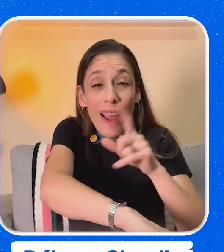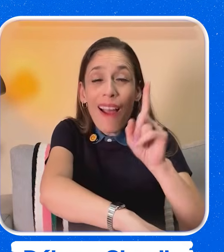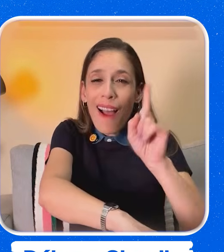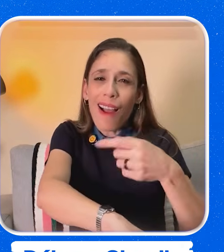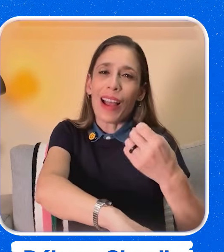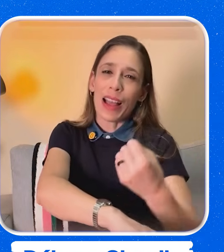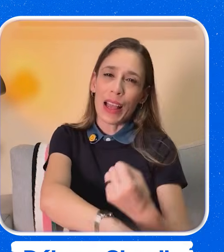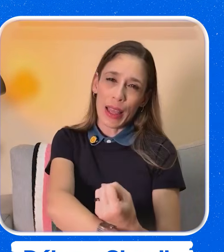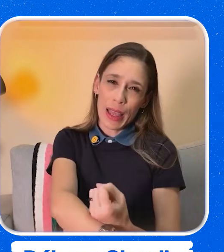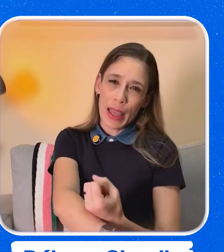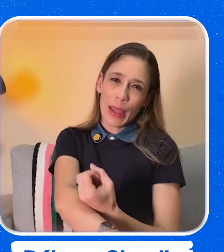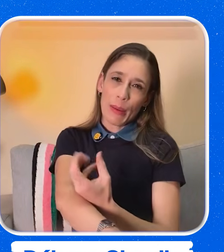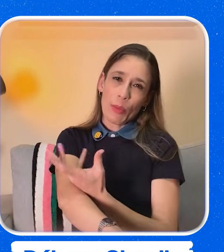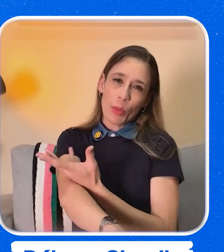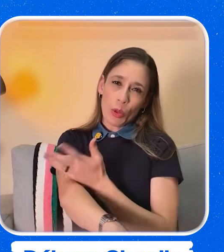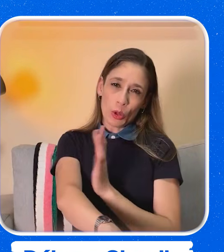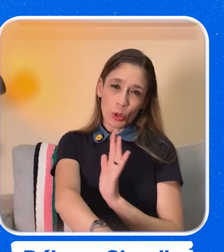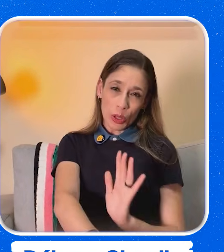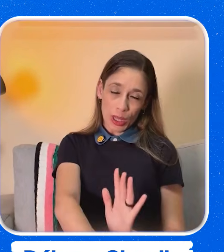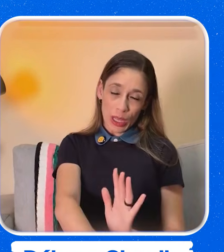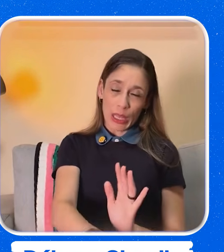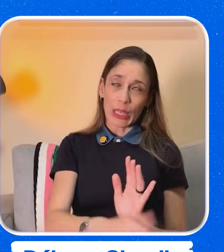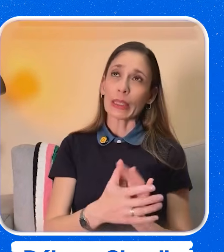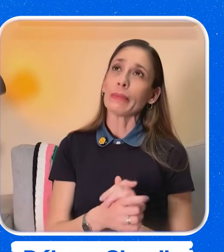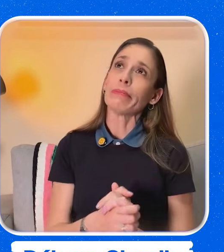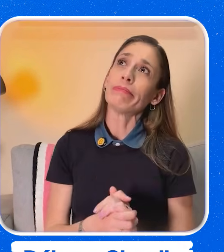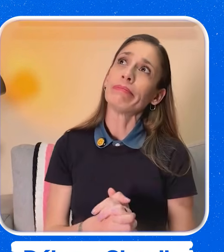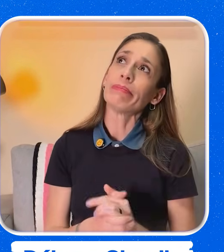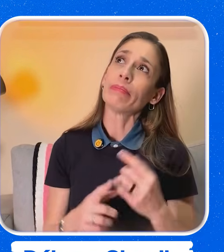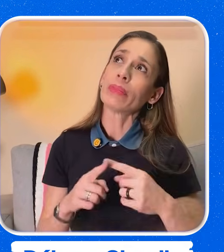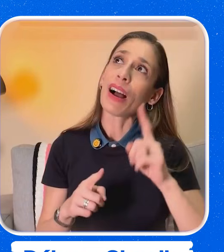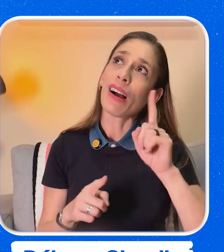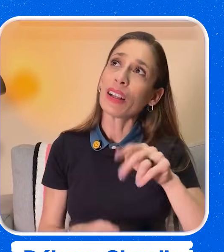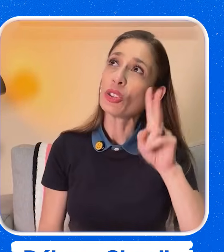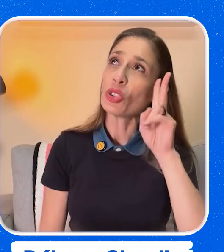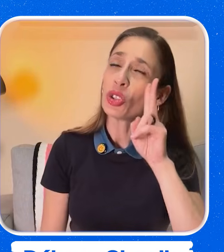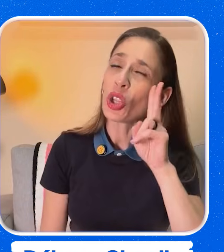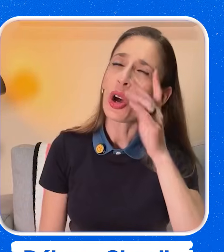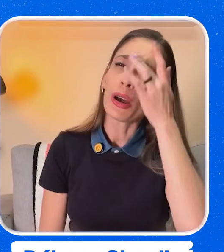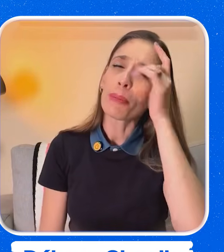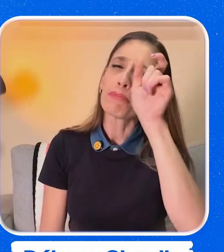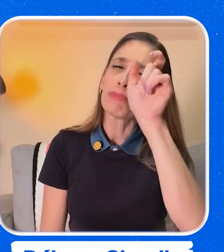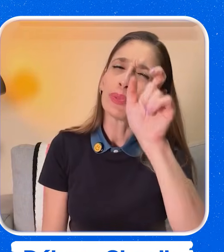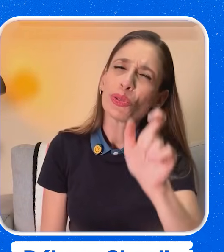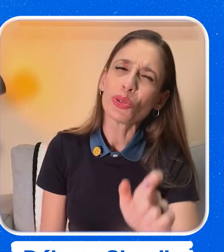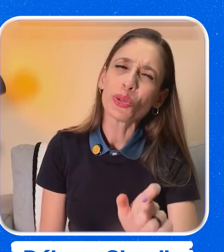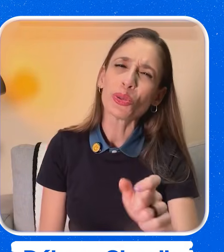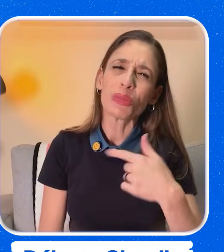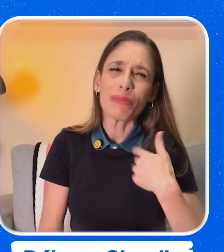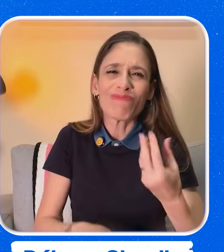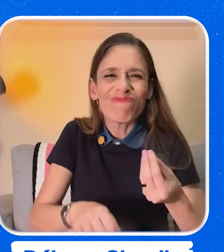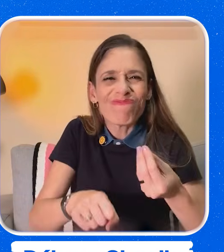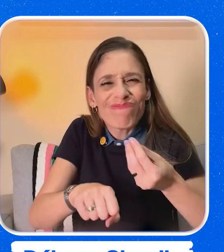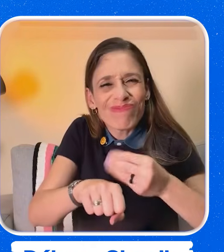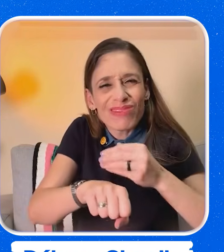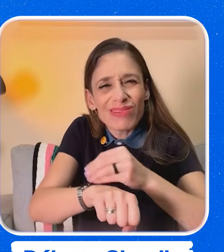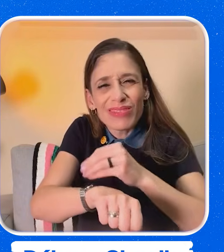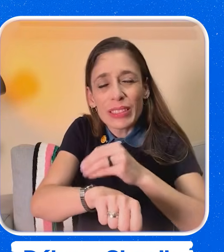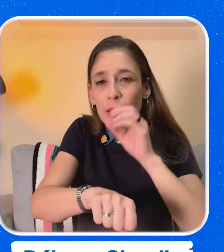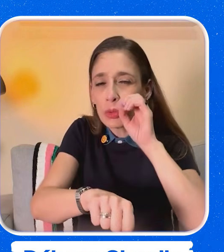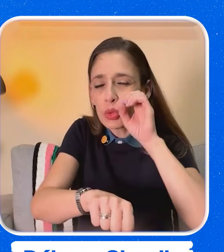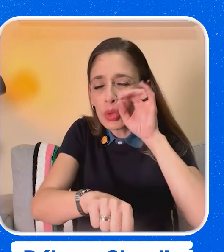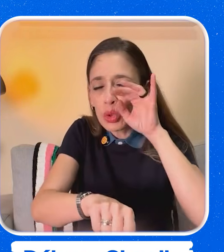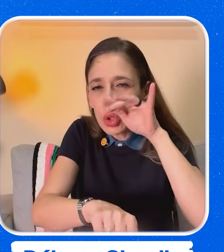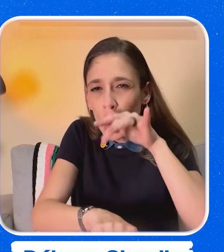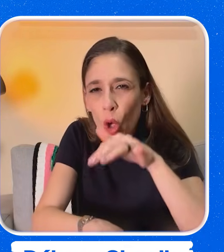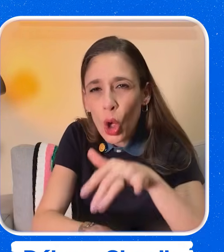é emocionante você pegar a história da pessoa, tatuar e no final então, aquela pessoa chorar, ou